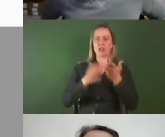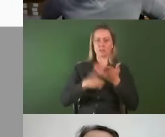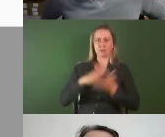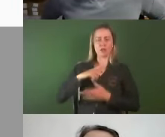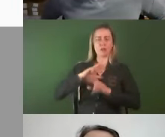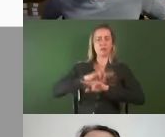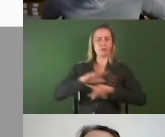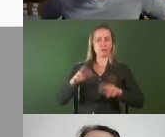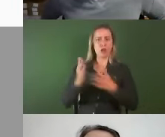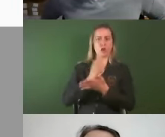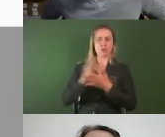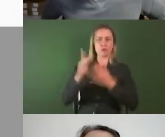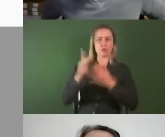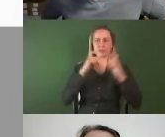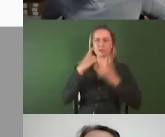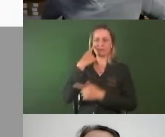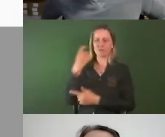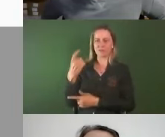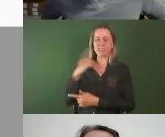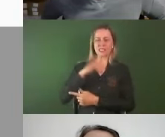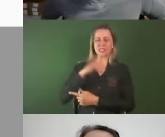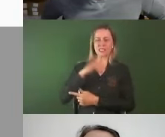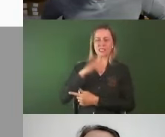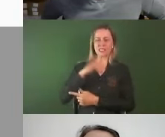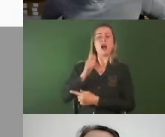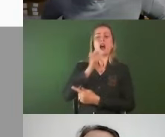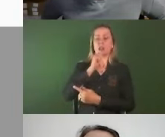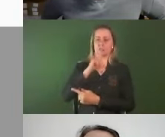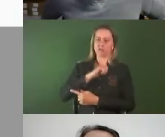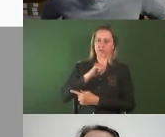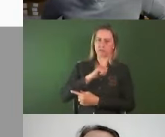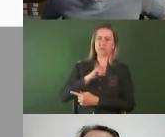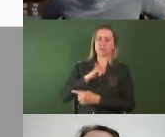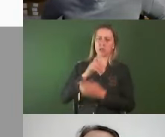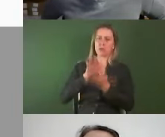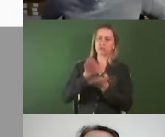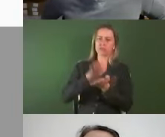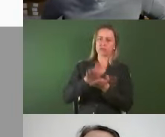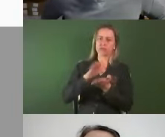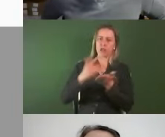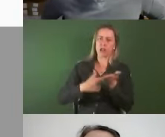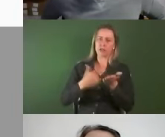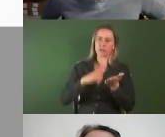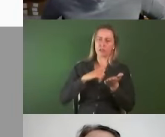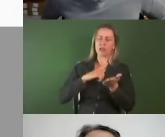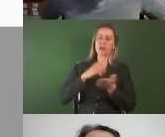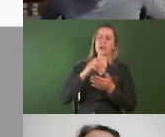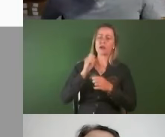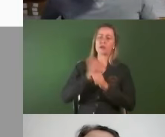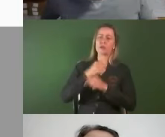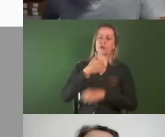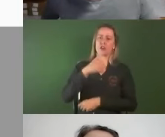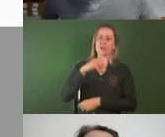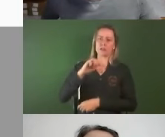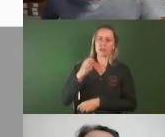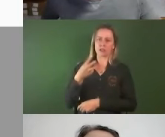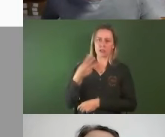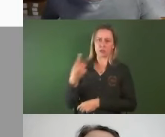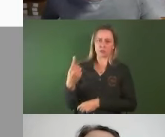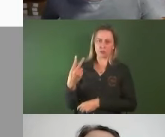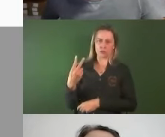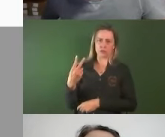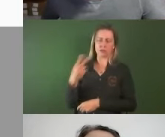que são interessantes e que são publicados ainda na década de 30. Então, aqui em 32, o